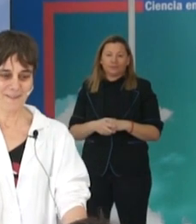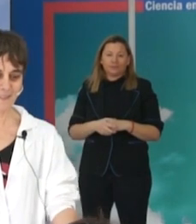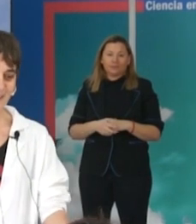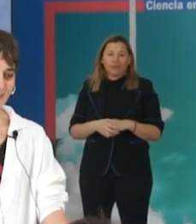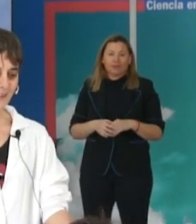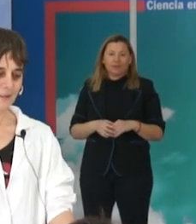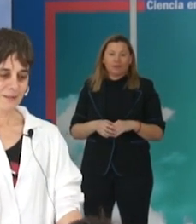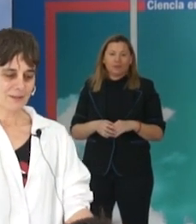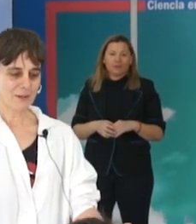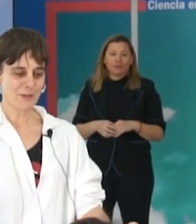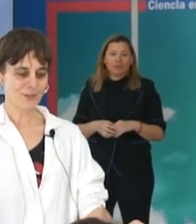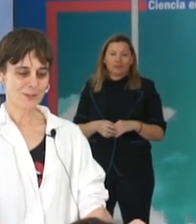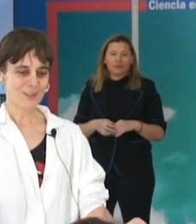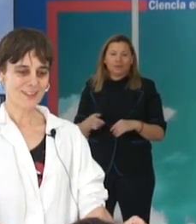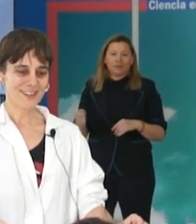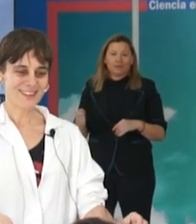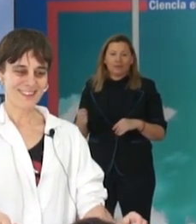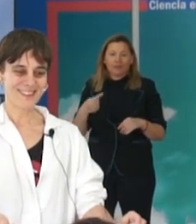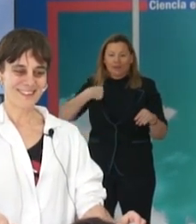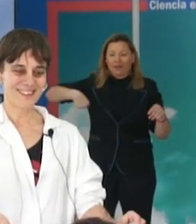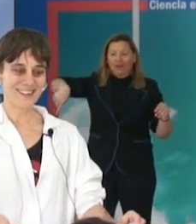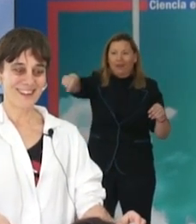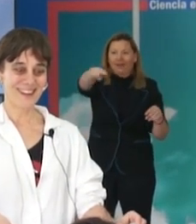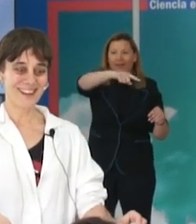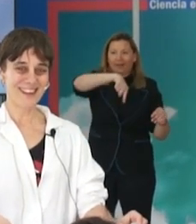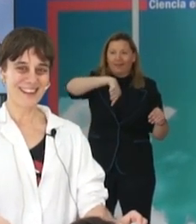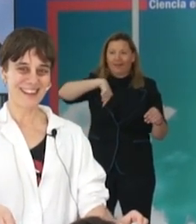Coge, da la mano.